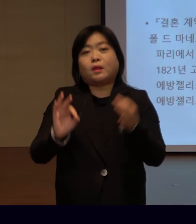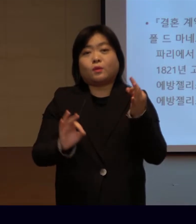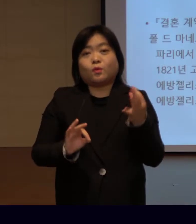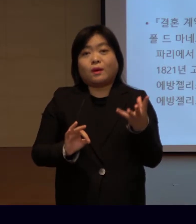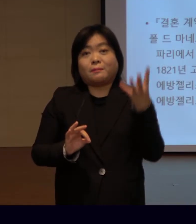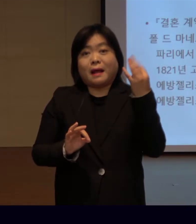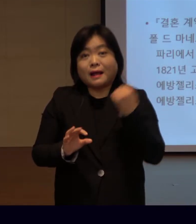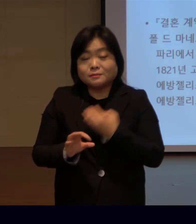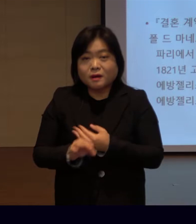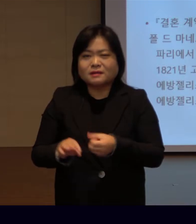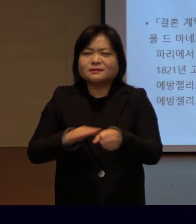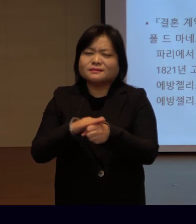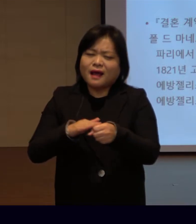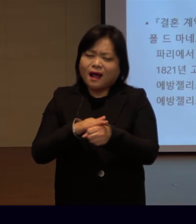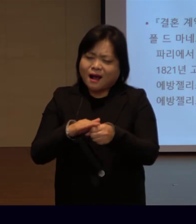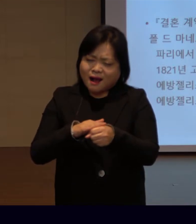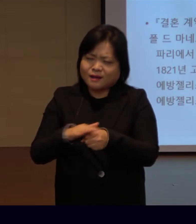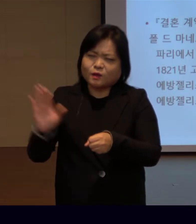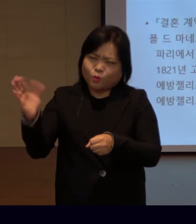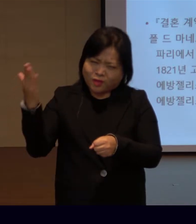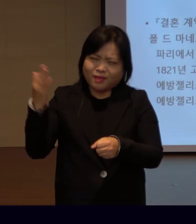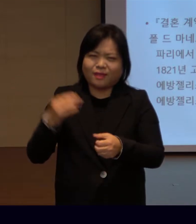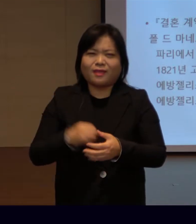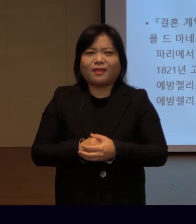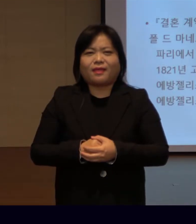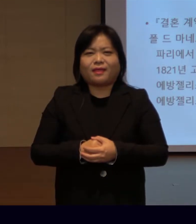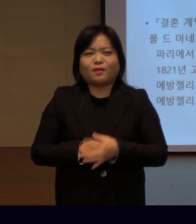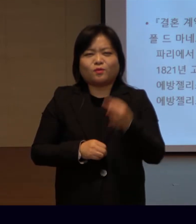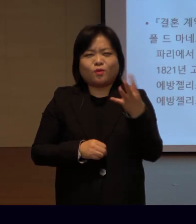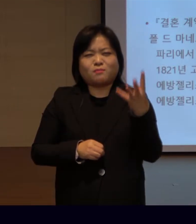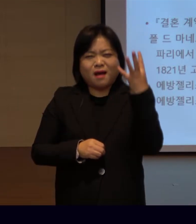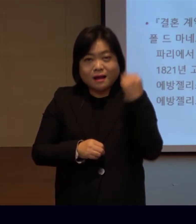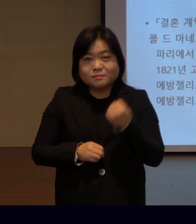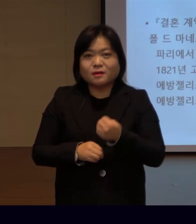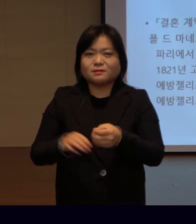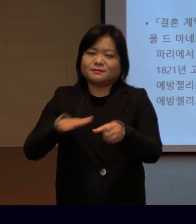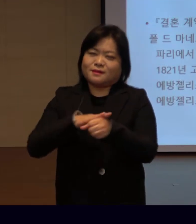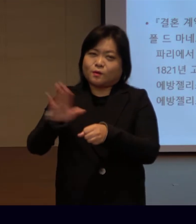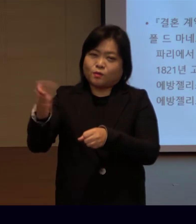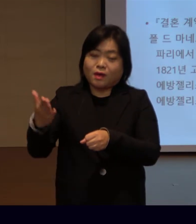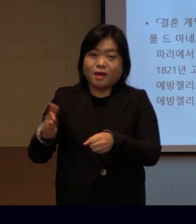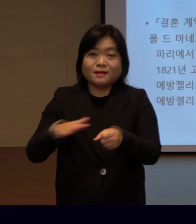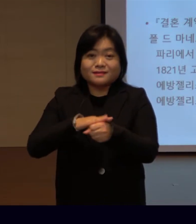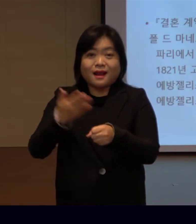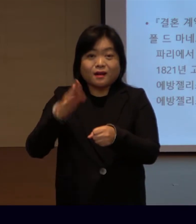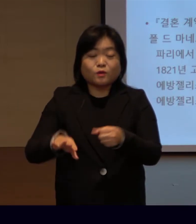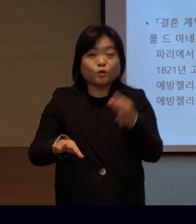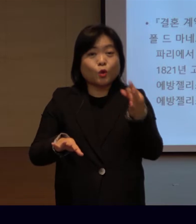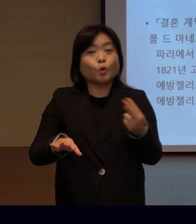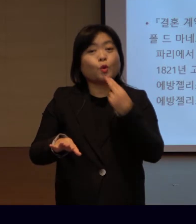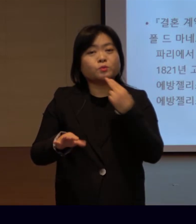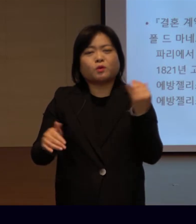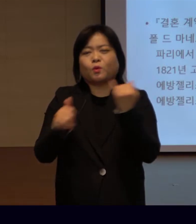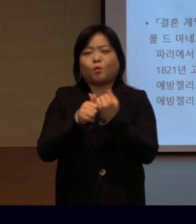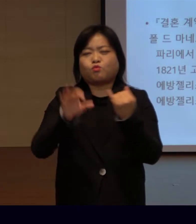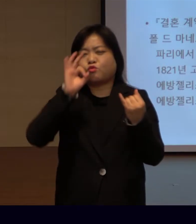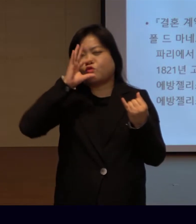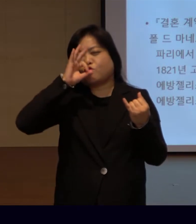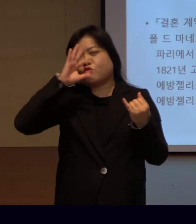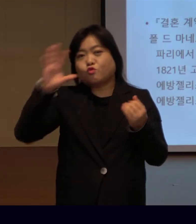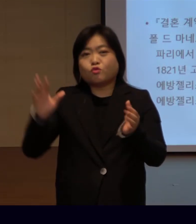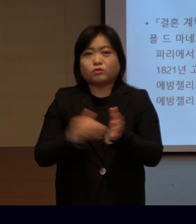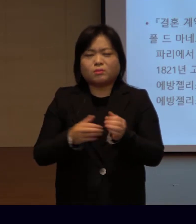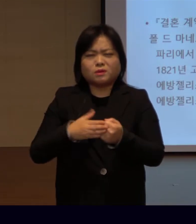많으면 사랑할 수밖에 없습니다. 아무리 사랑해도 돈이 없으면 결혼할 수 없으면 저는 정말 처음에